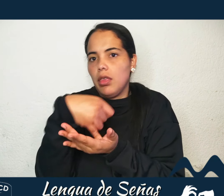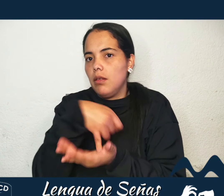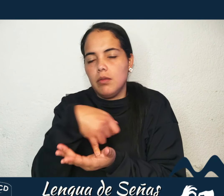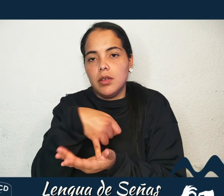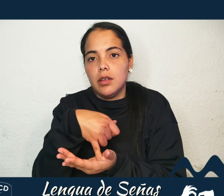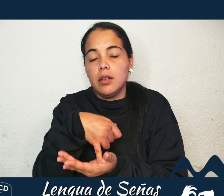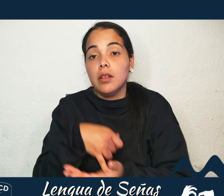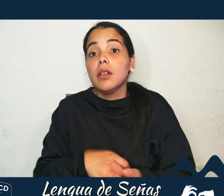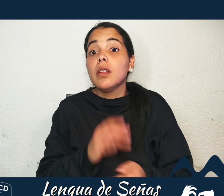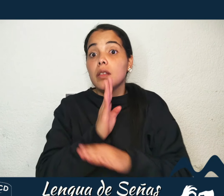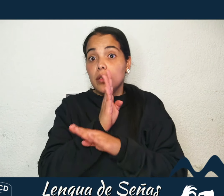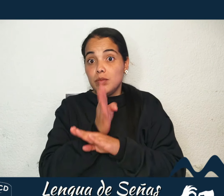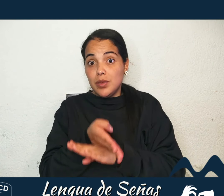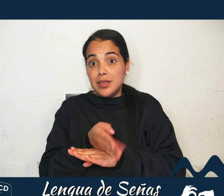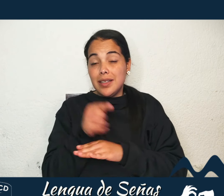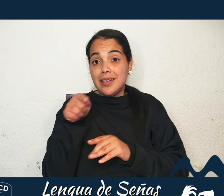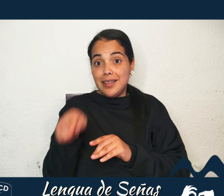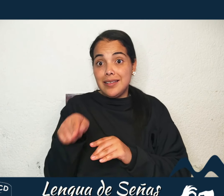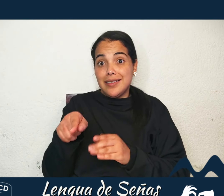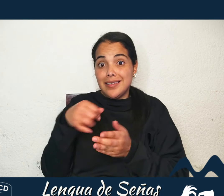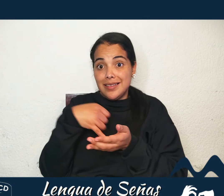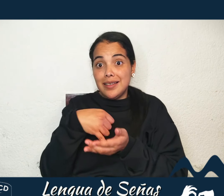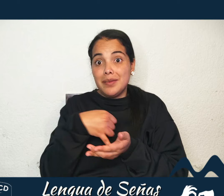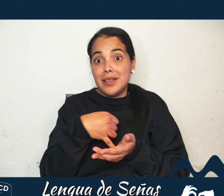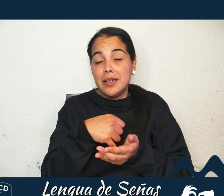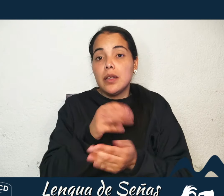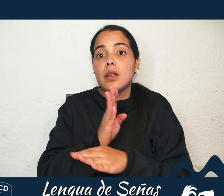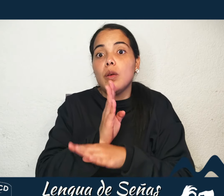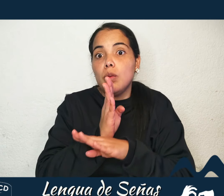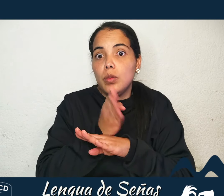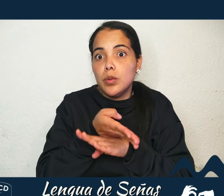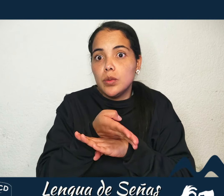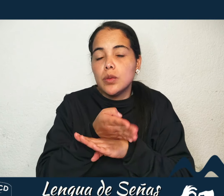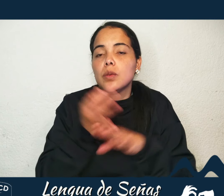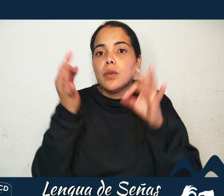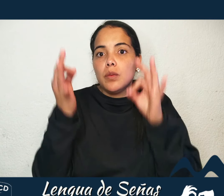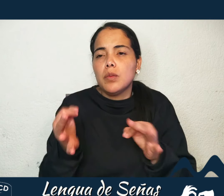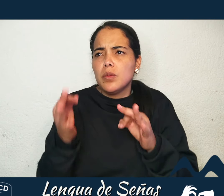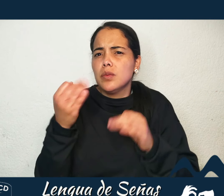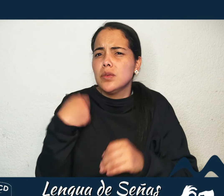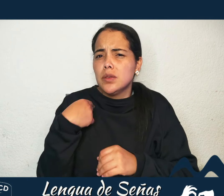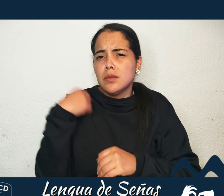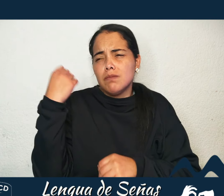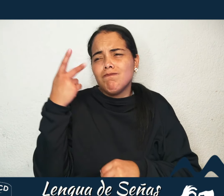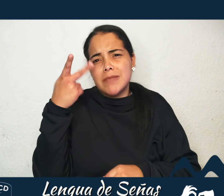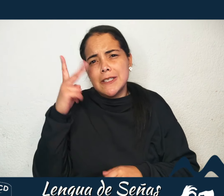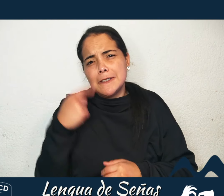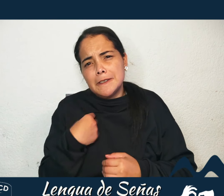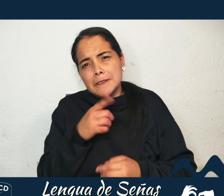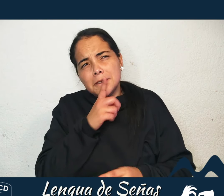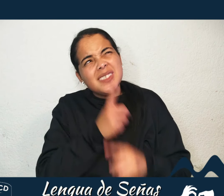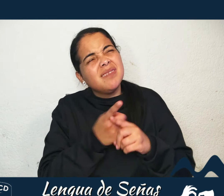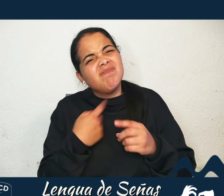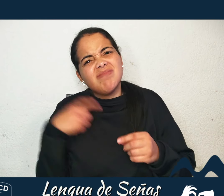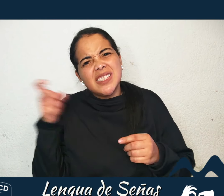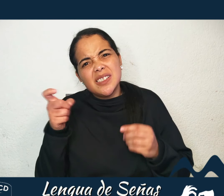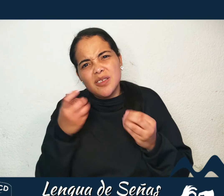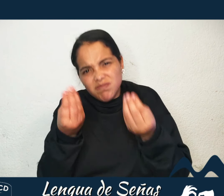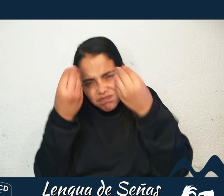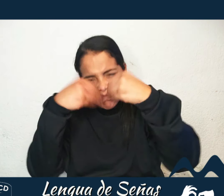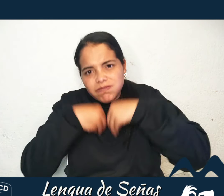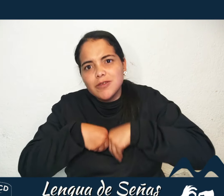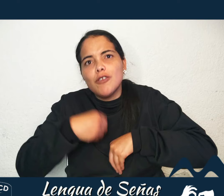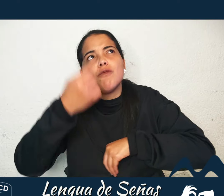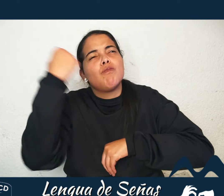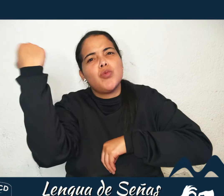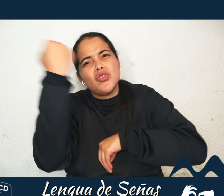Ahora, en estas debilidades, Pablo se encuentra de que el poder de Dios se manifestaba más y más